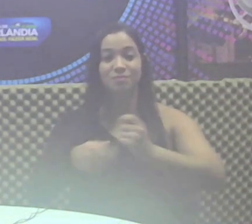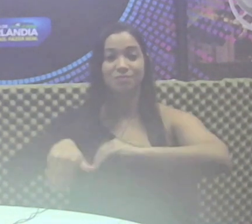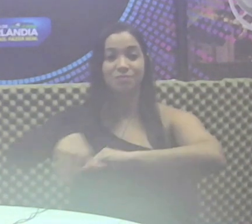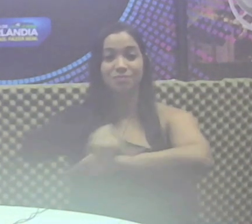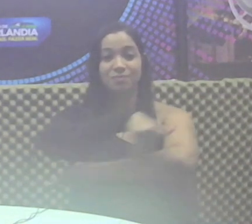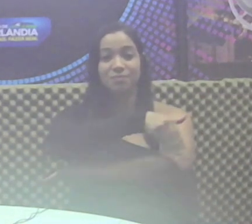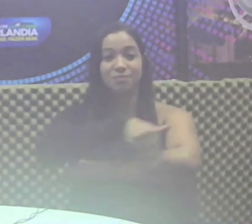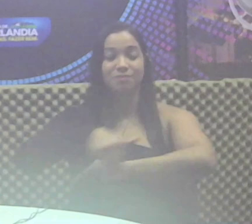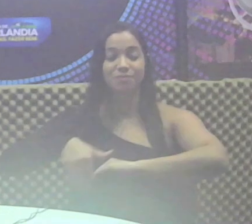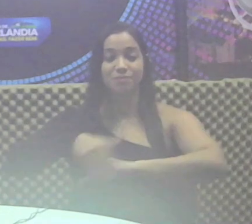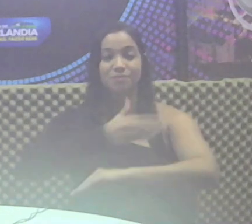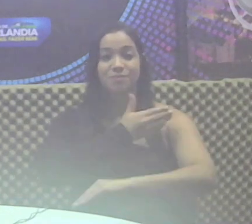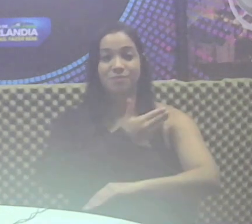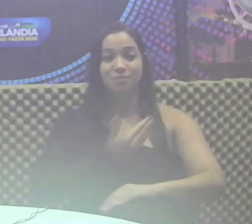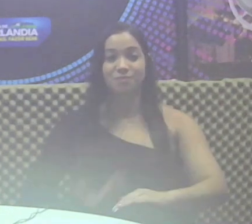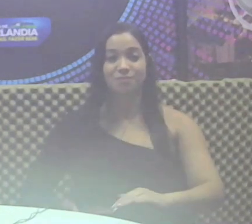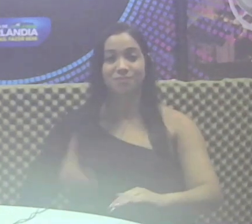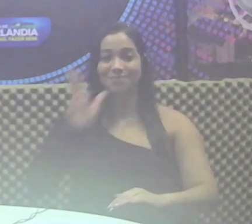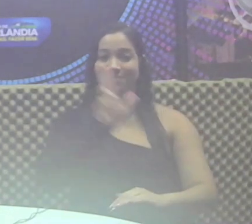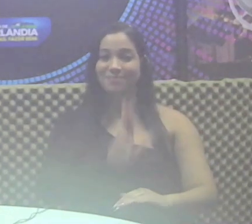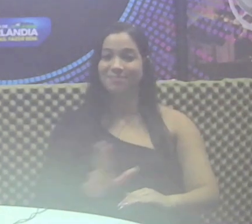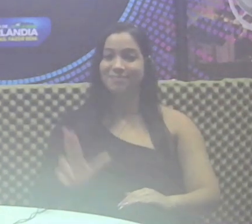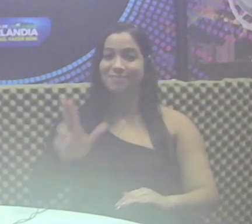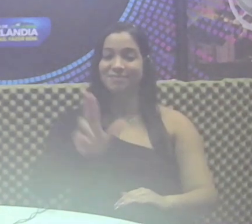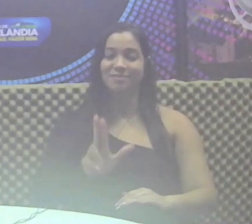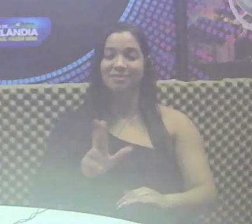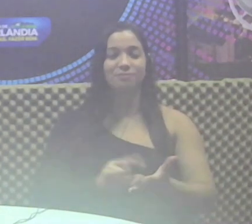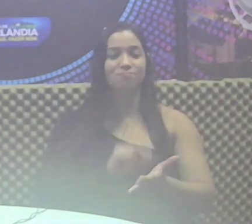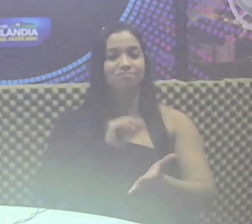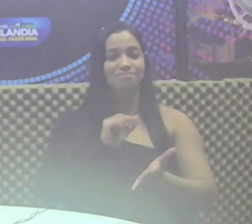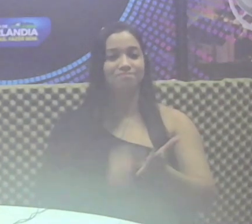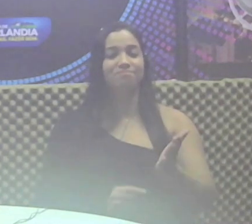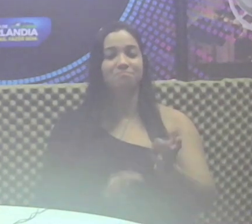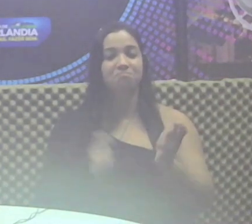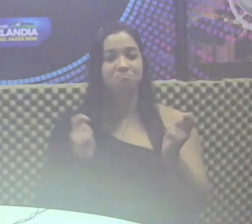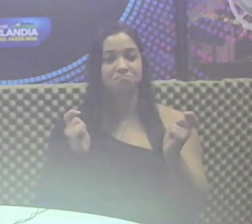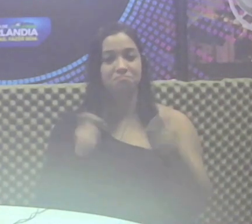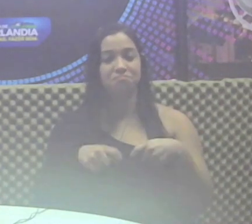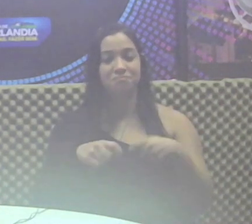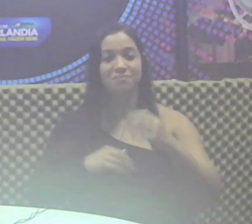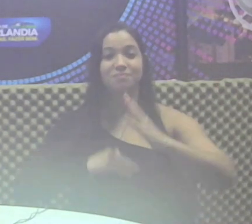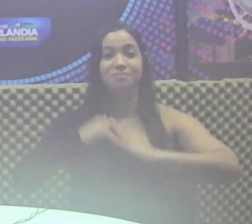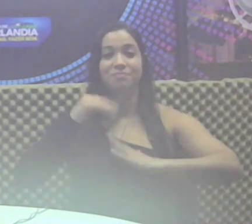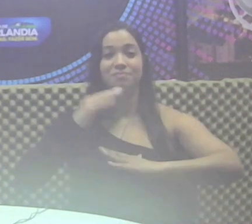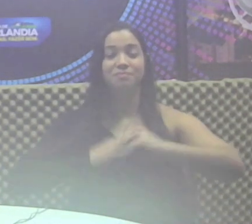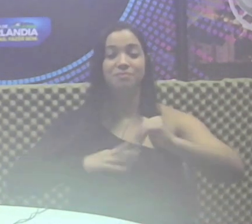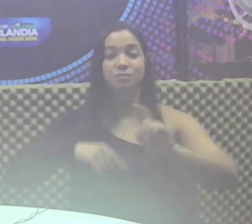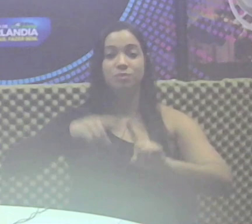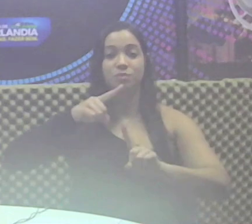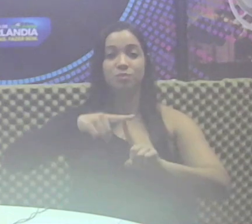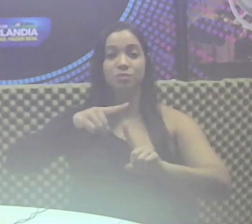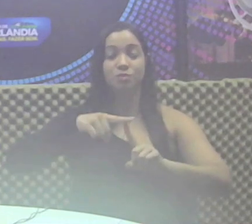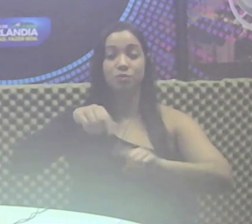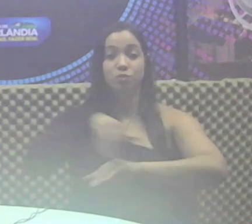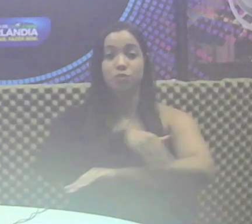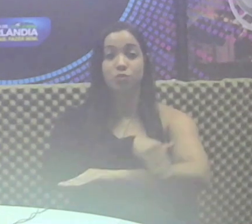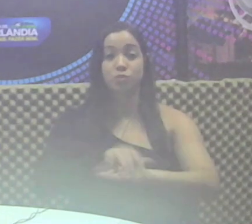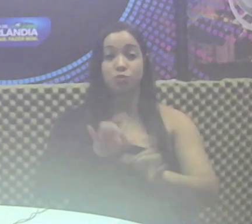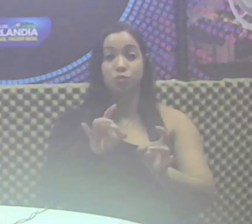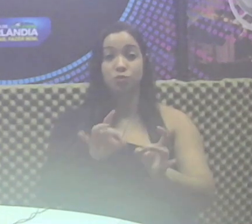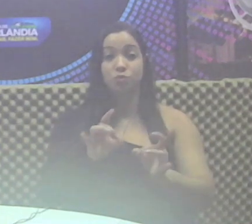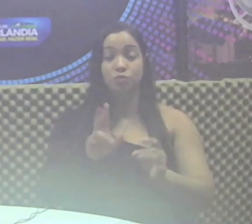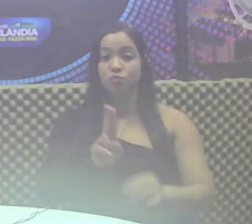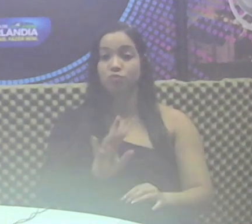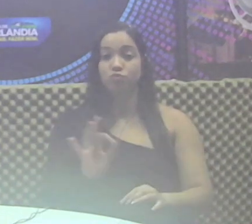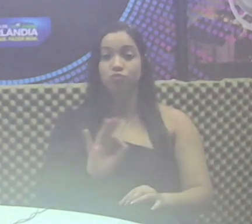serviços em áreas públicas de Uberlândia. As inscrições são válidas para profissionais nas modalidades ambulante, sem